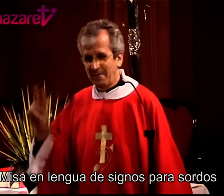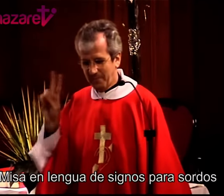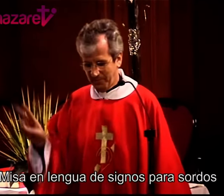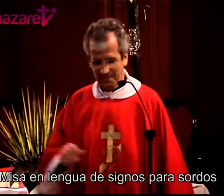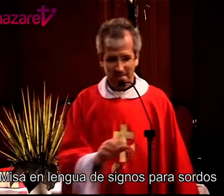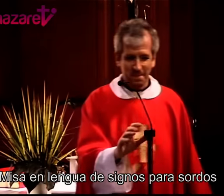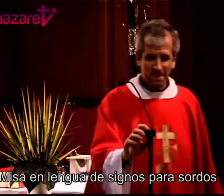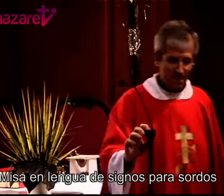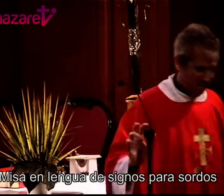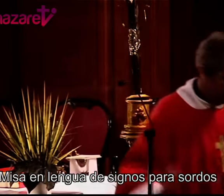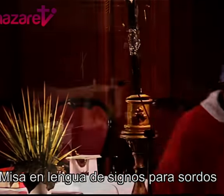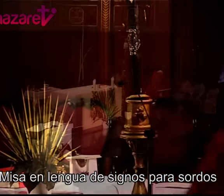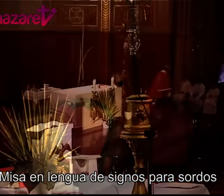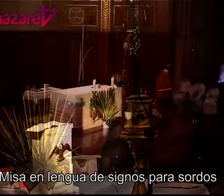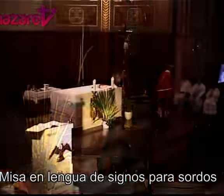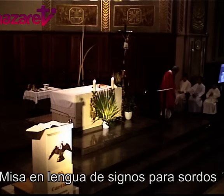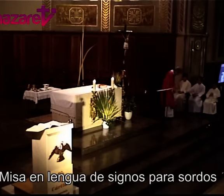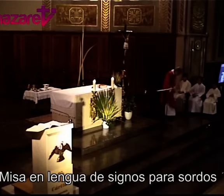Él.